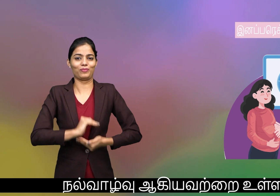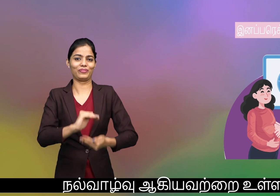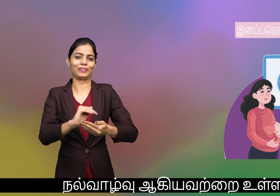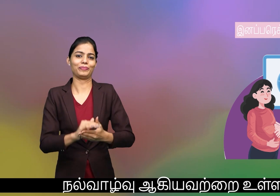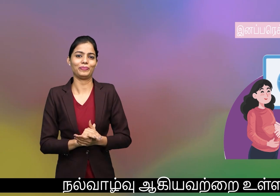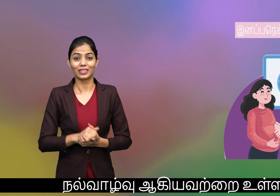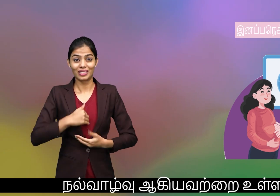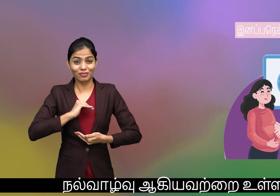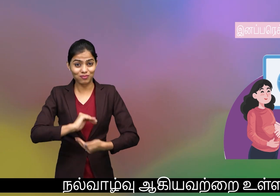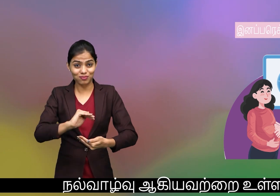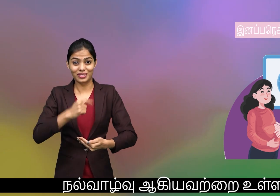உள்ளடக்கியது.